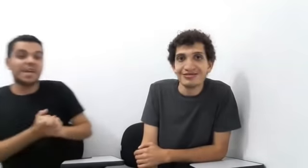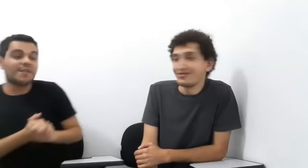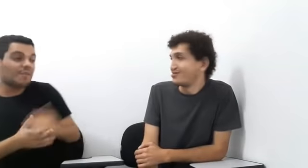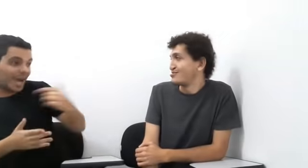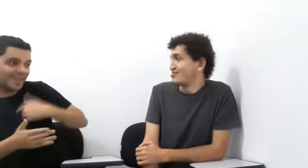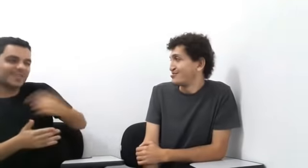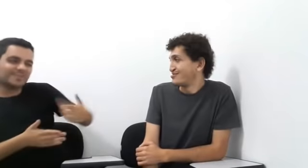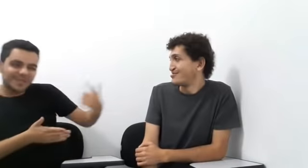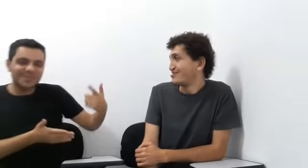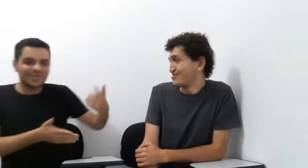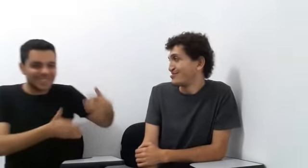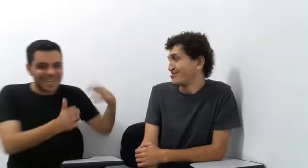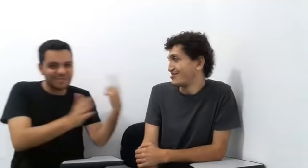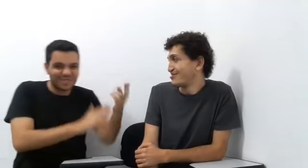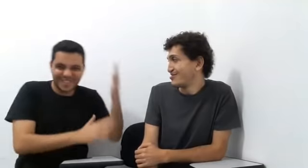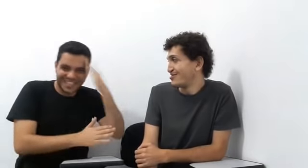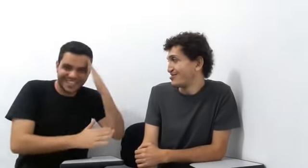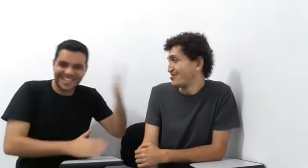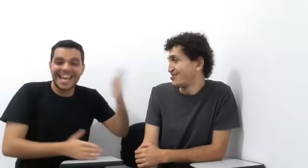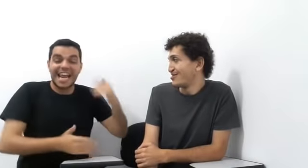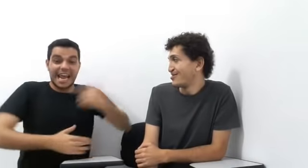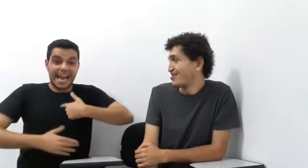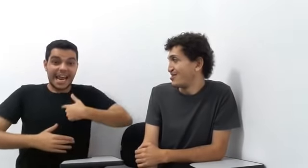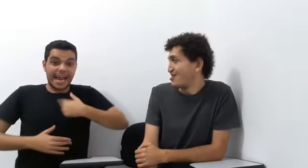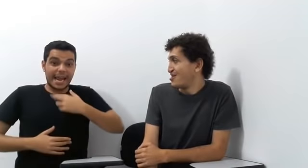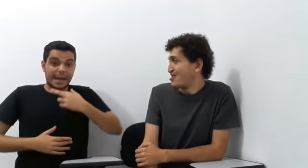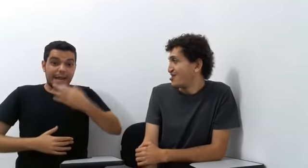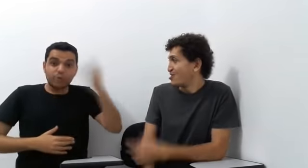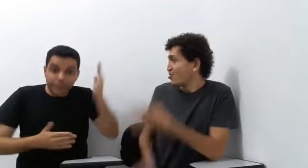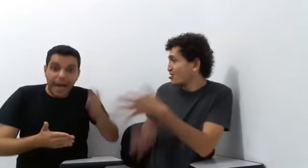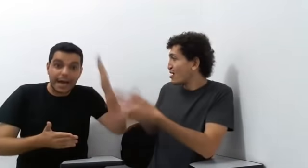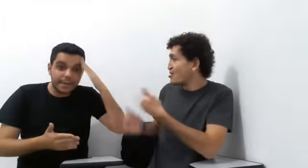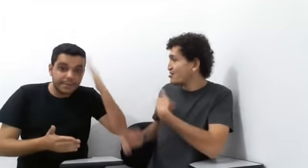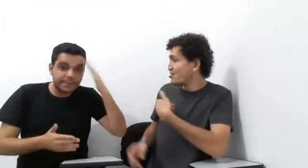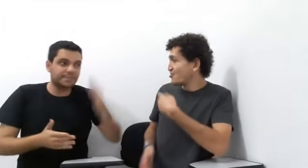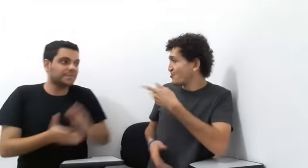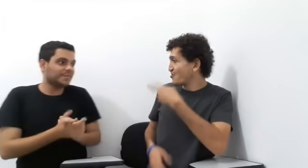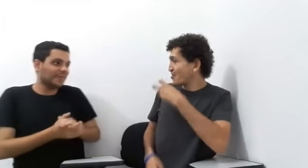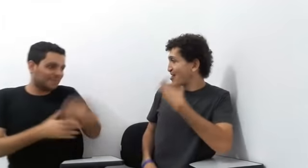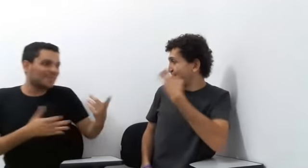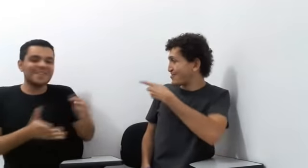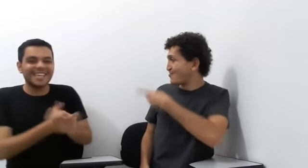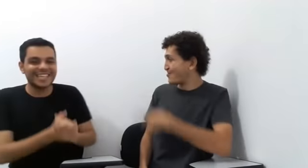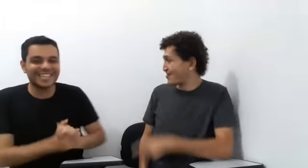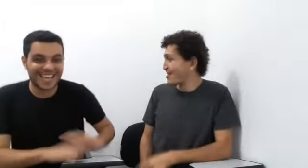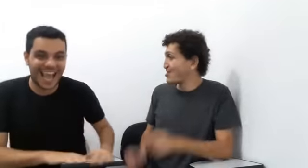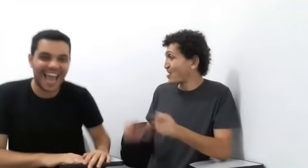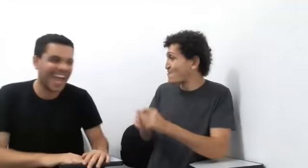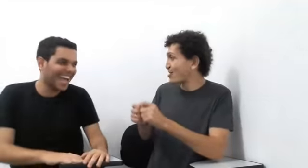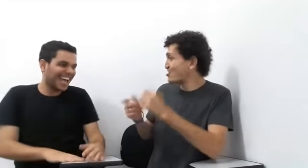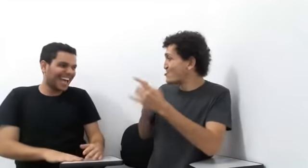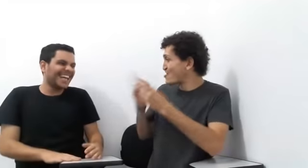Vamos lá, depois você responde. Eu já... Beleza.